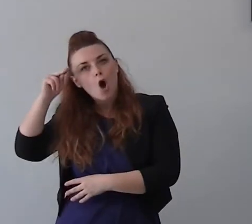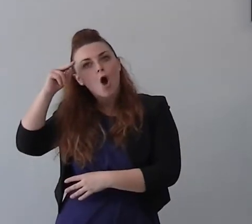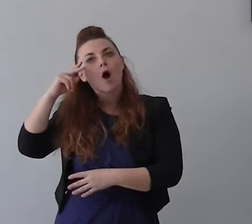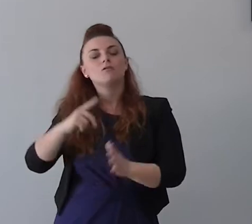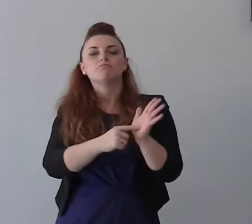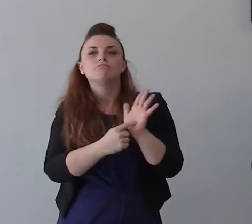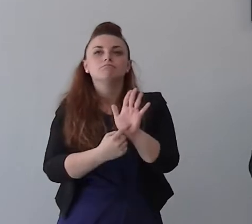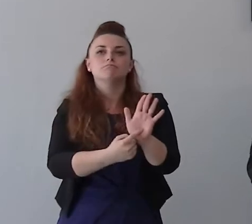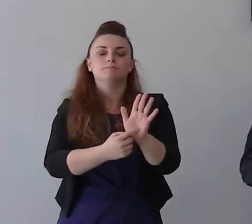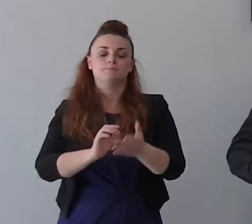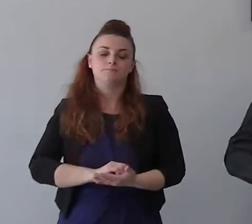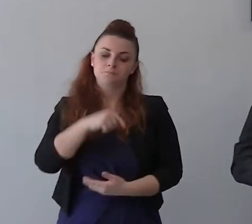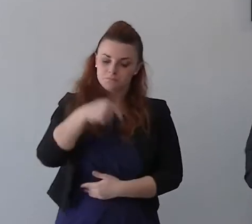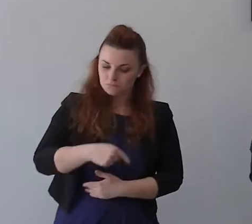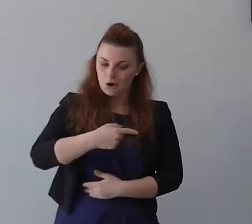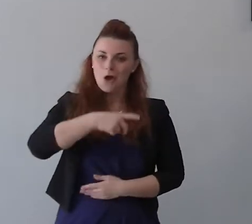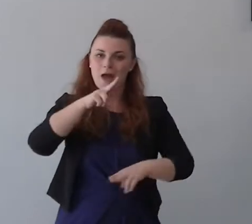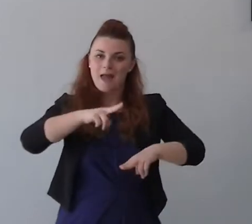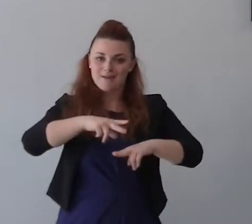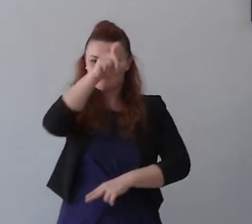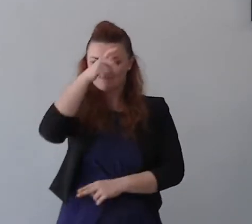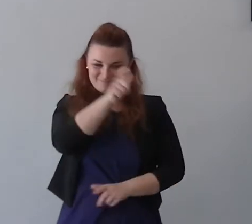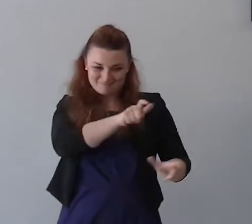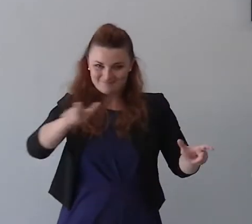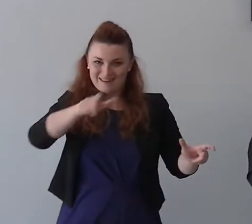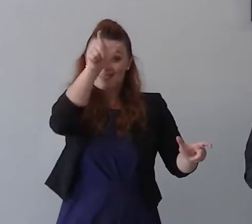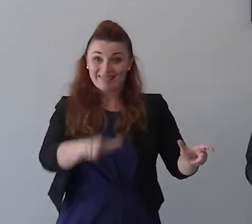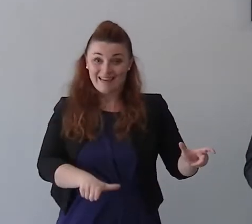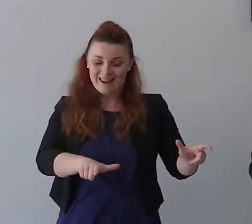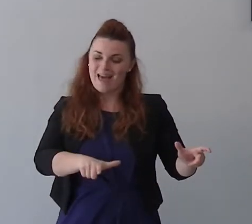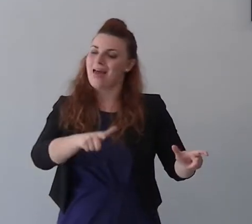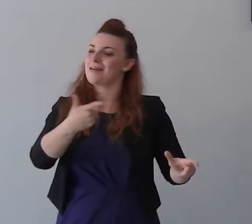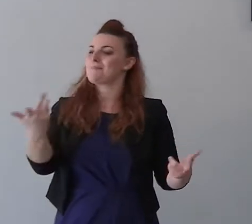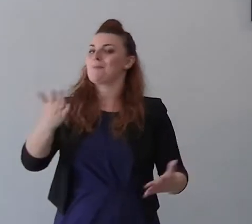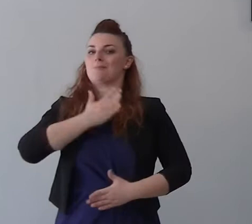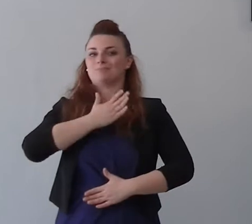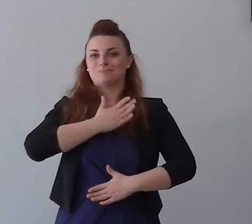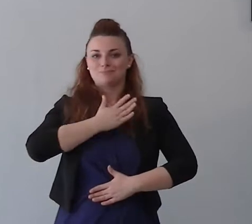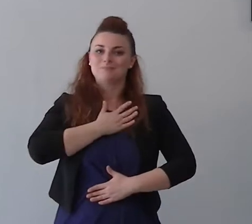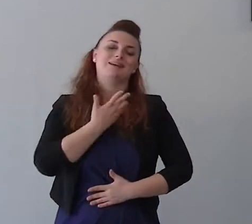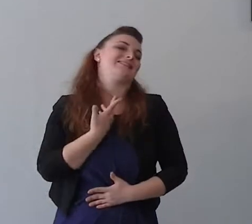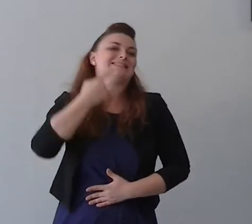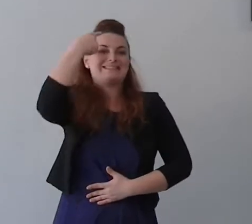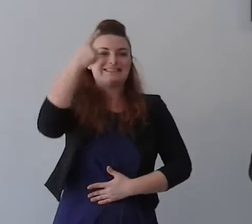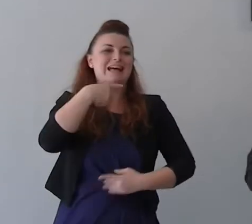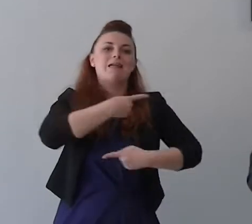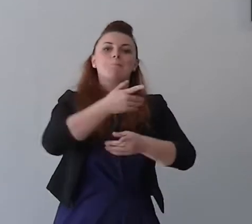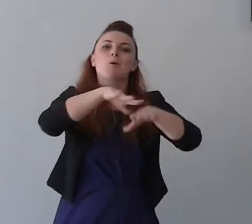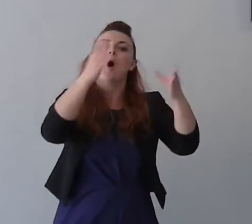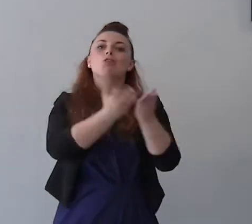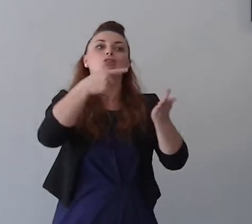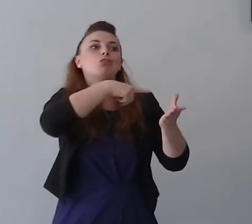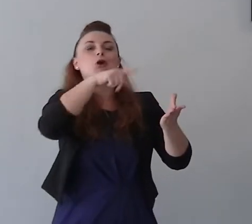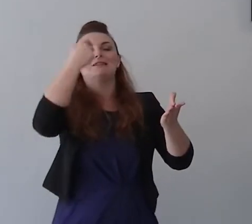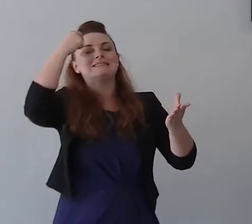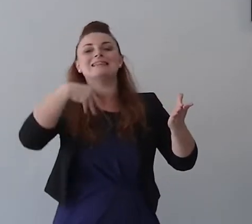Noi come italiani siamo maestri dei segni, vero? Noi siamo conosciuti per parlare con le mani. In tutto quanto il